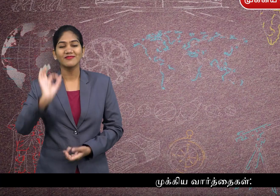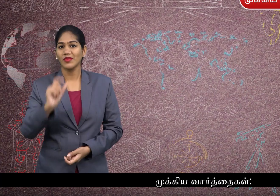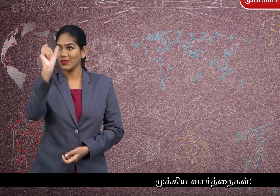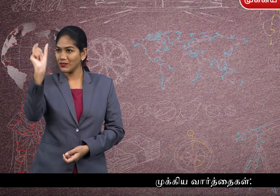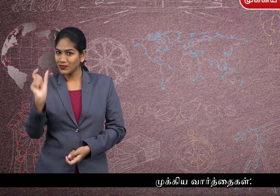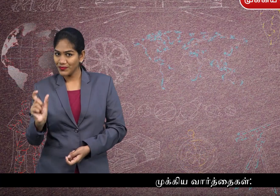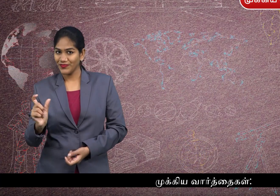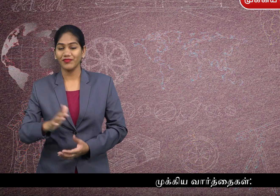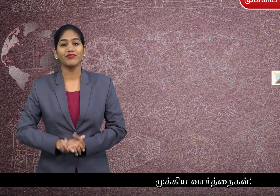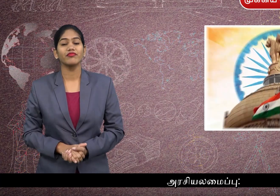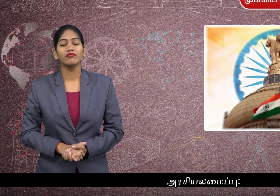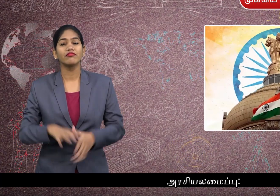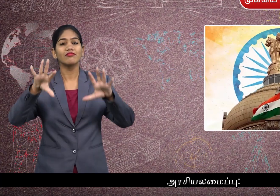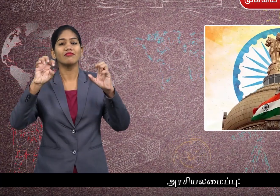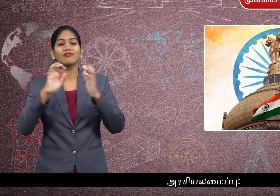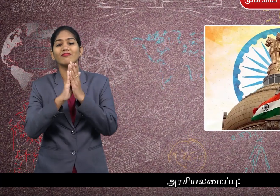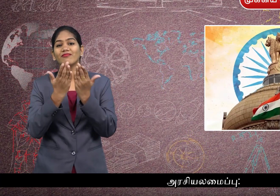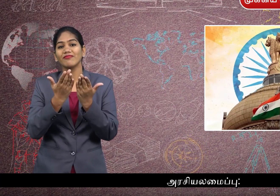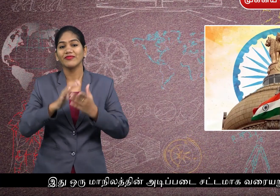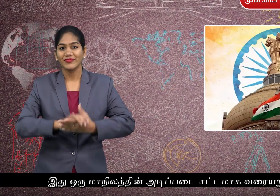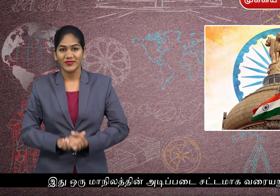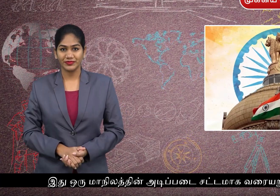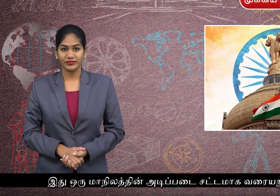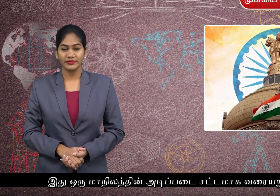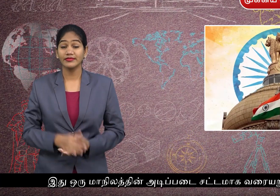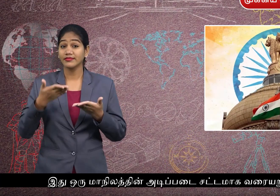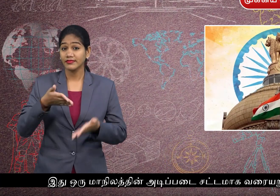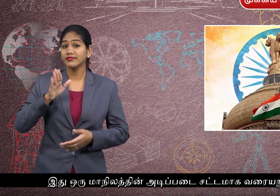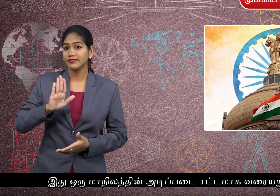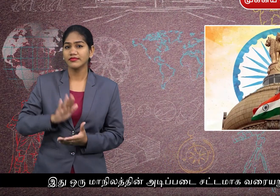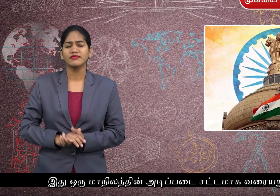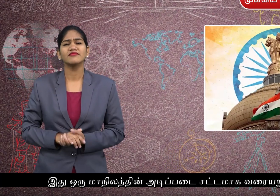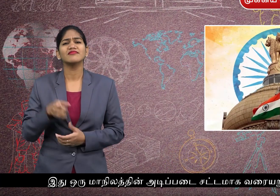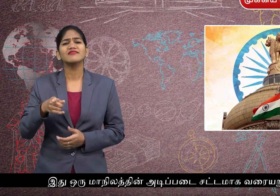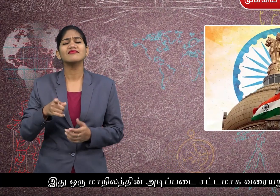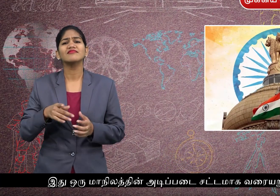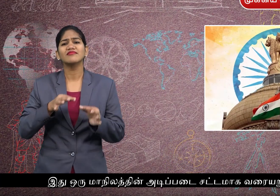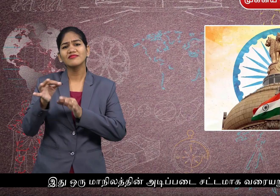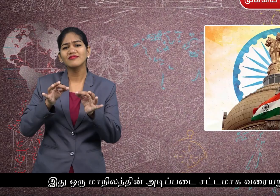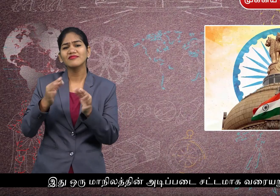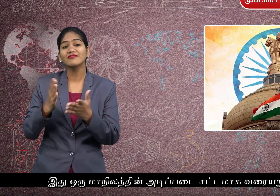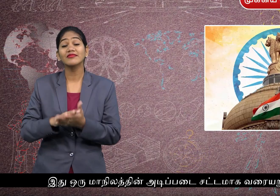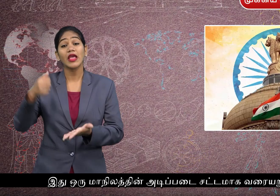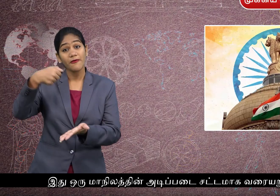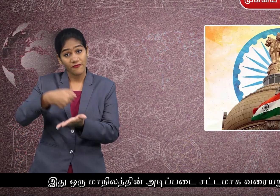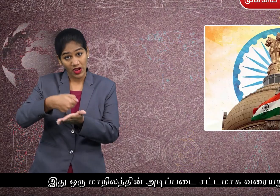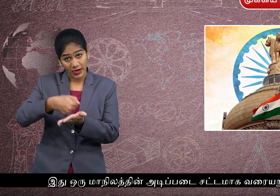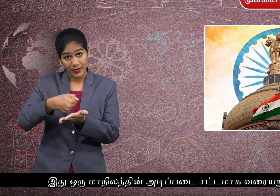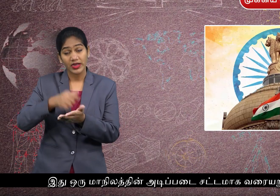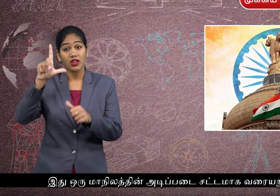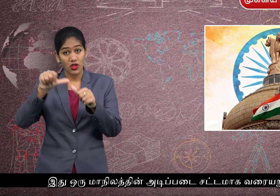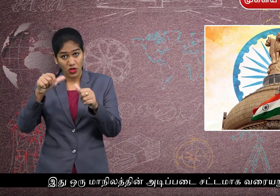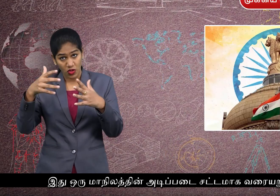முக்கிய வார்த்தைகள்: அரசியலமைப்பு, இது ஒரு மாநிலத்தின் அடிப்படை சட்டமாக